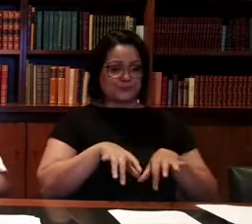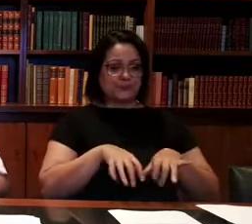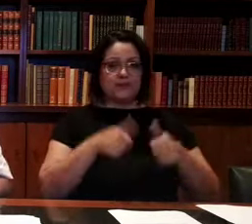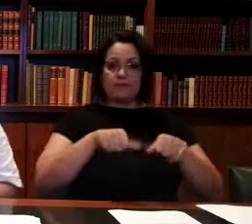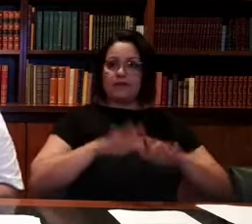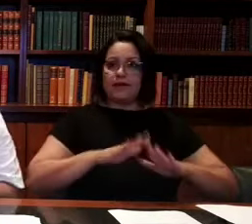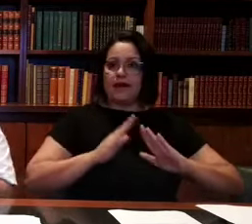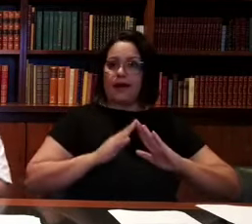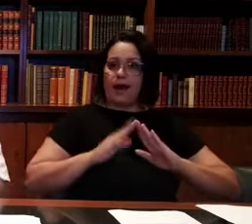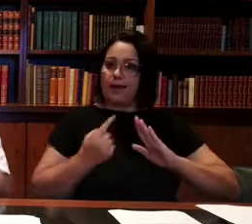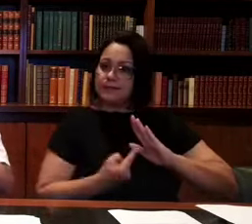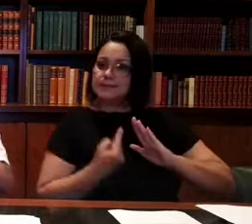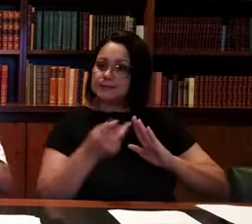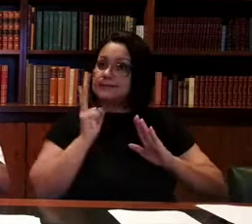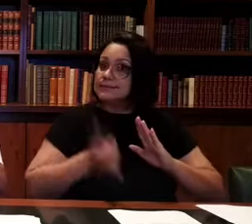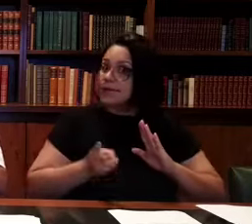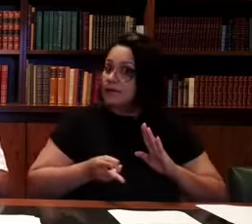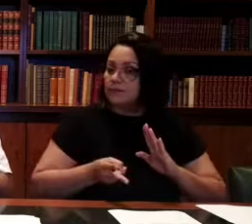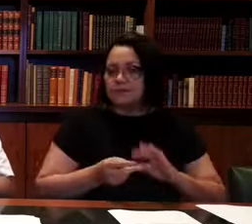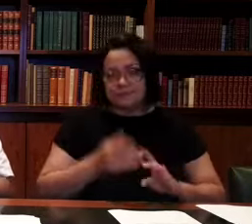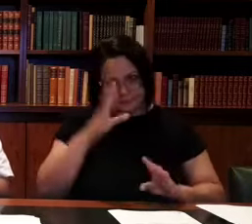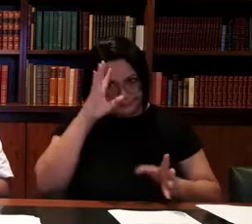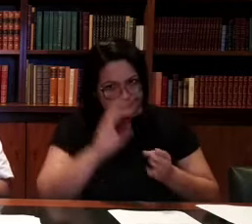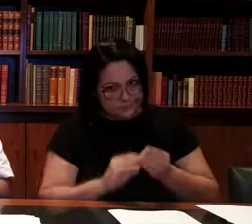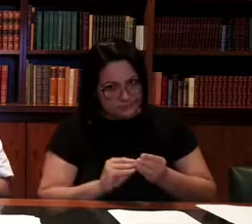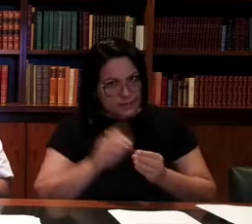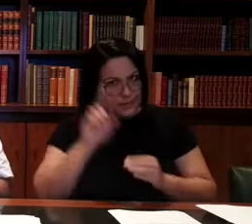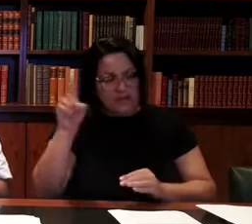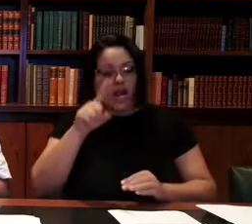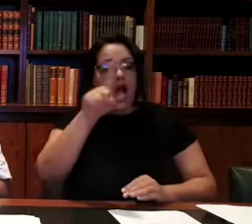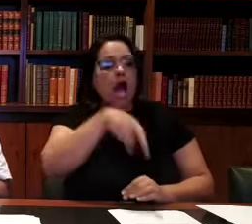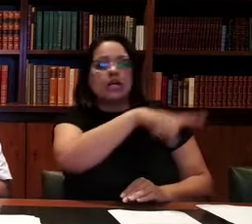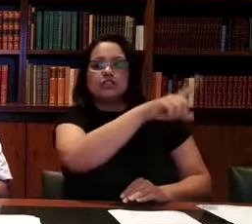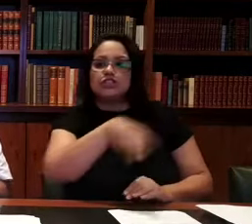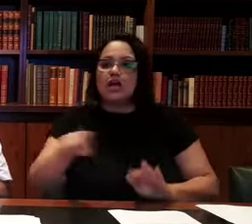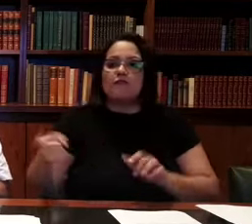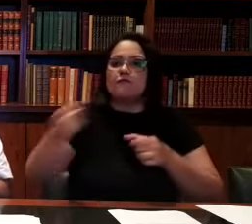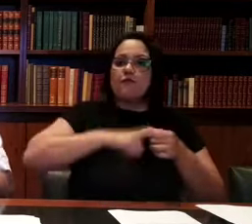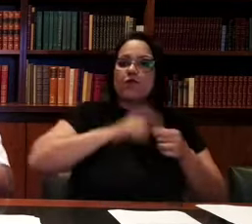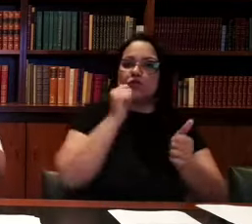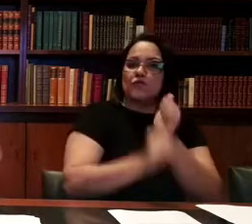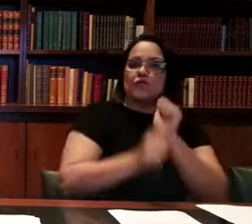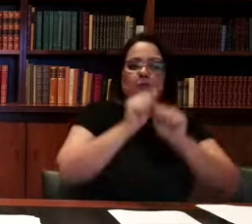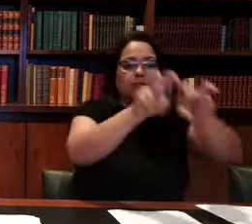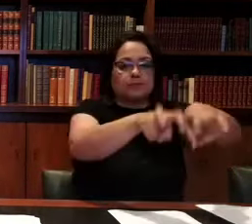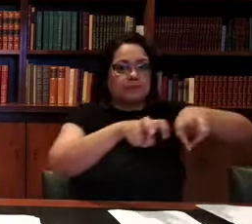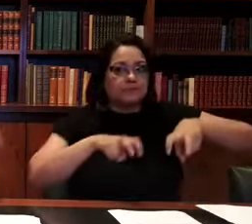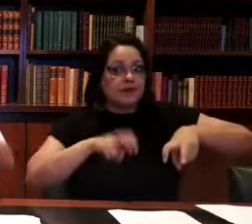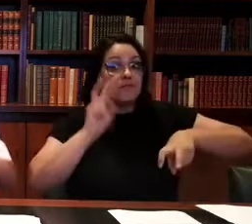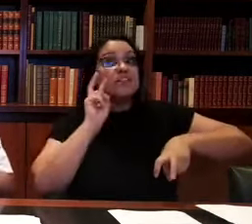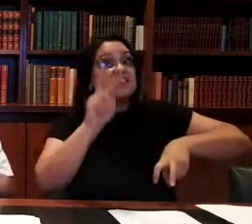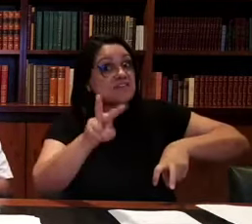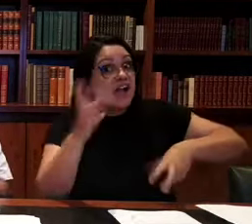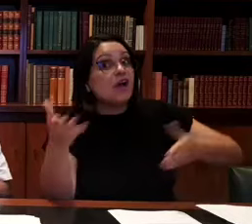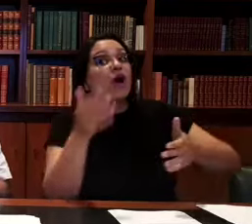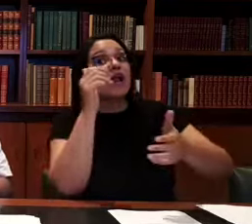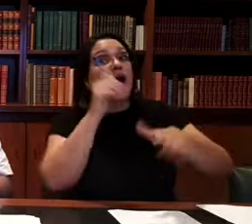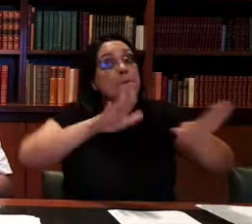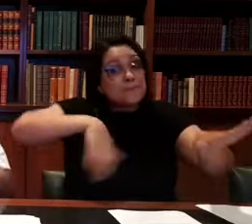casa fica em casa essa e resolver então adiar a volta agora vamos ver as praia superlotada